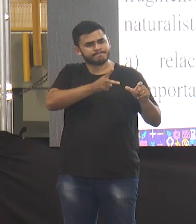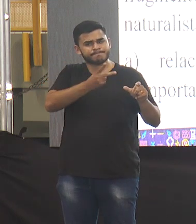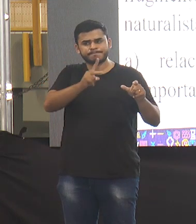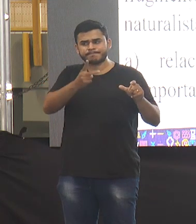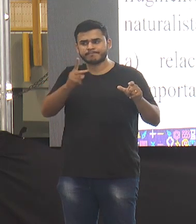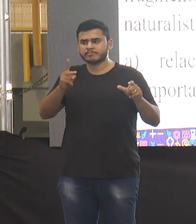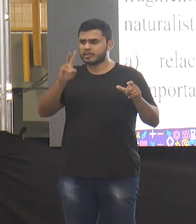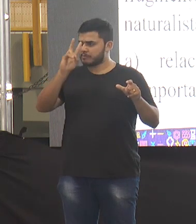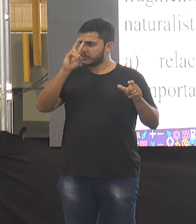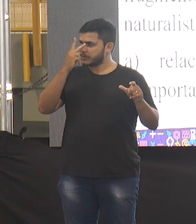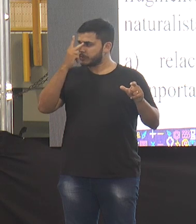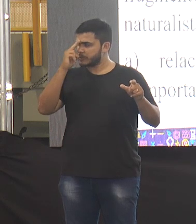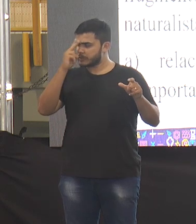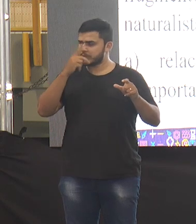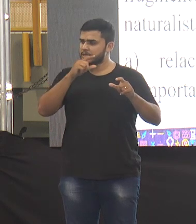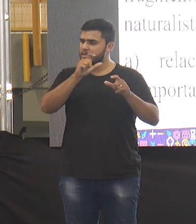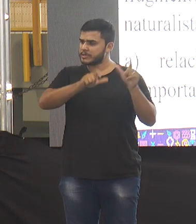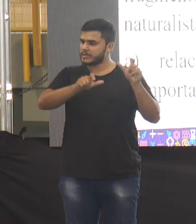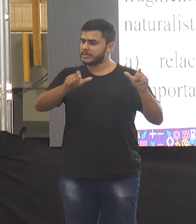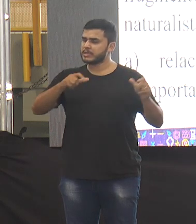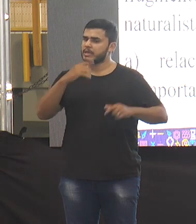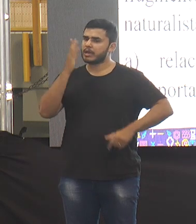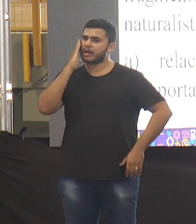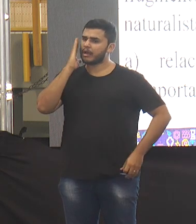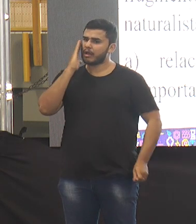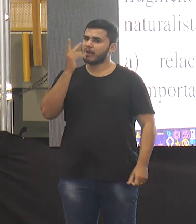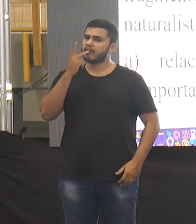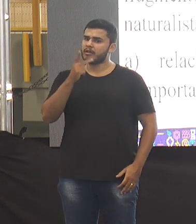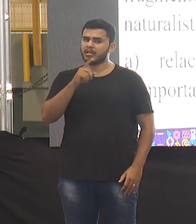e dissimuladas?